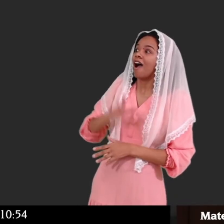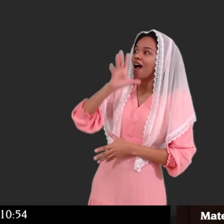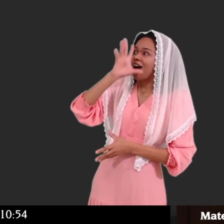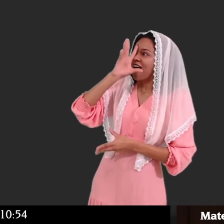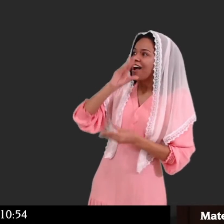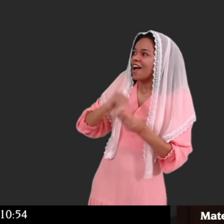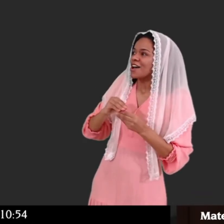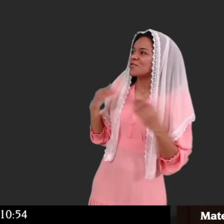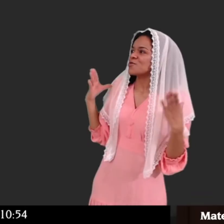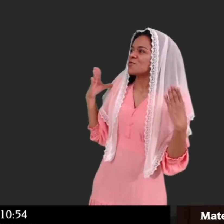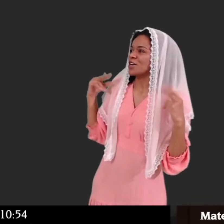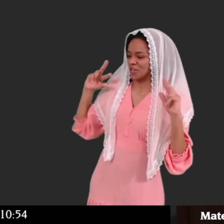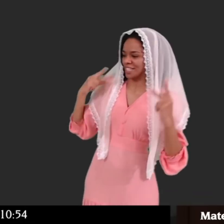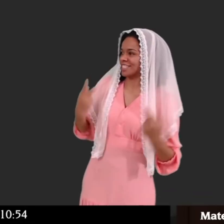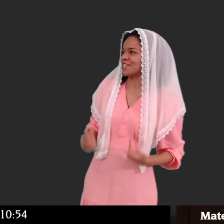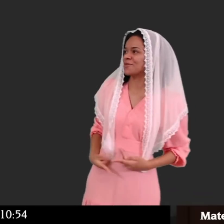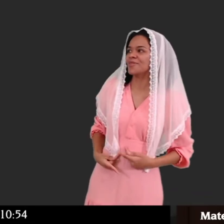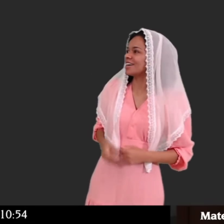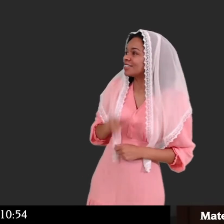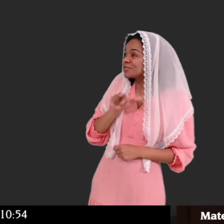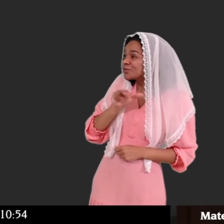Se você não é um homem qualquer, não.